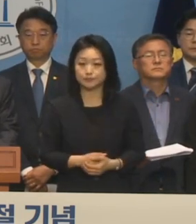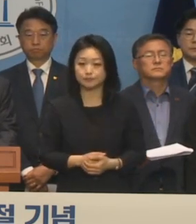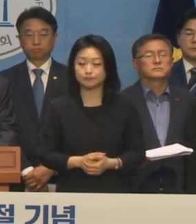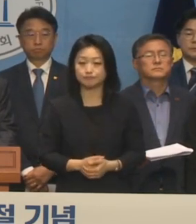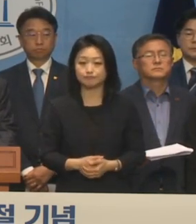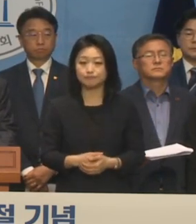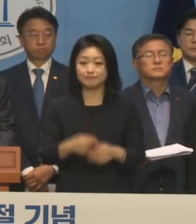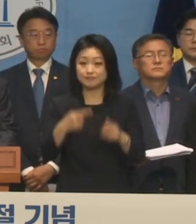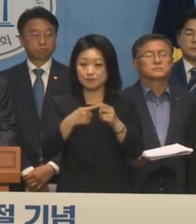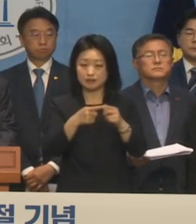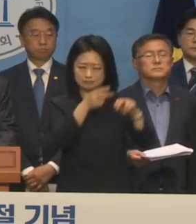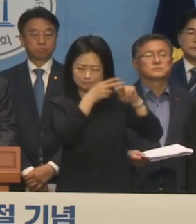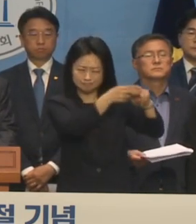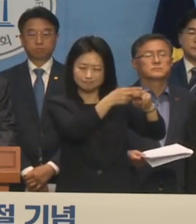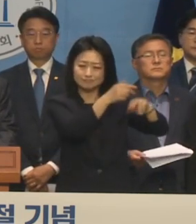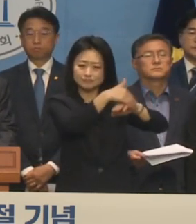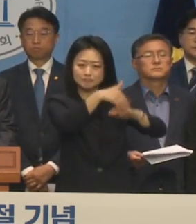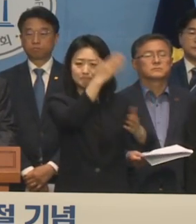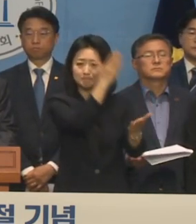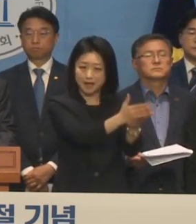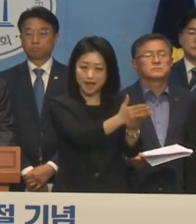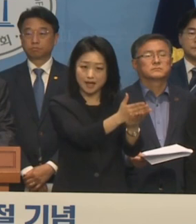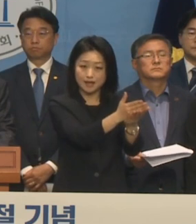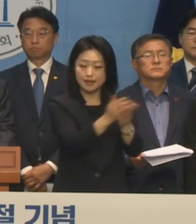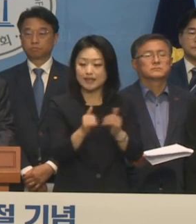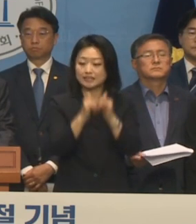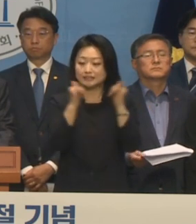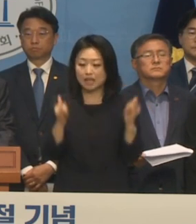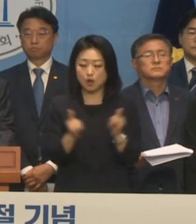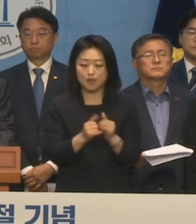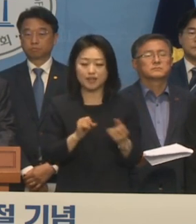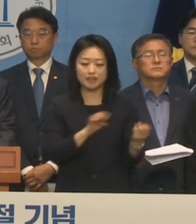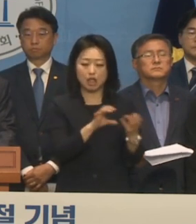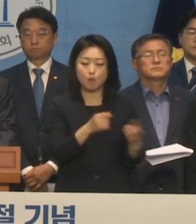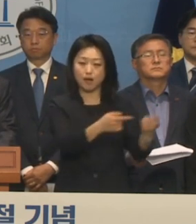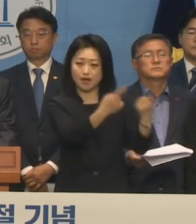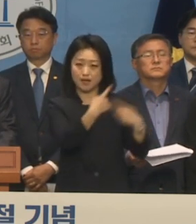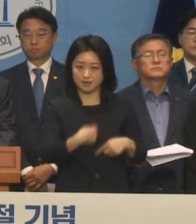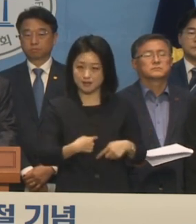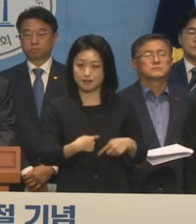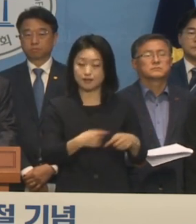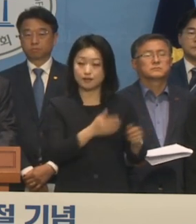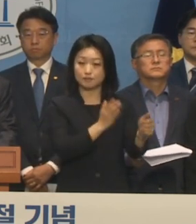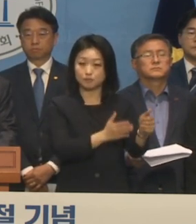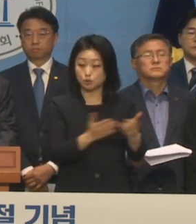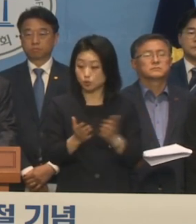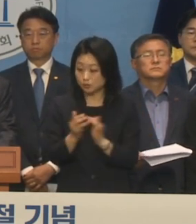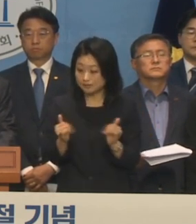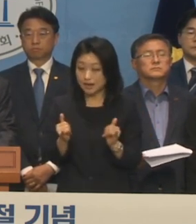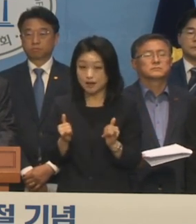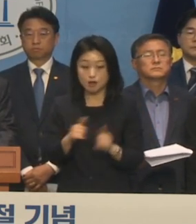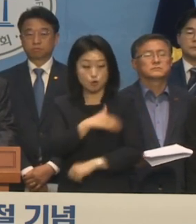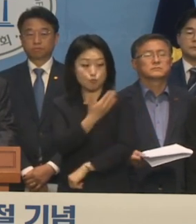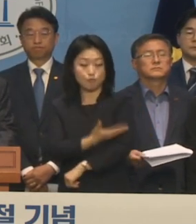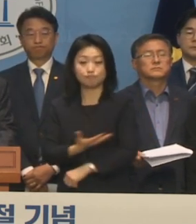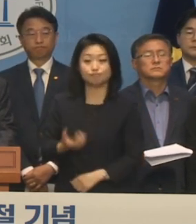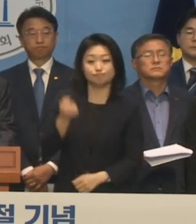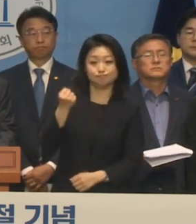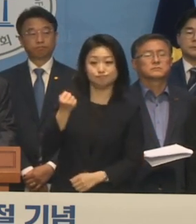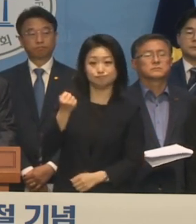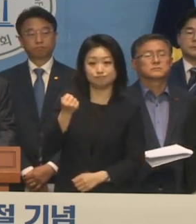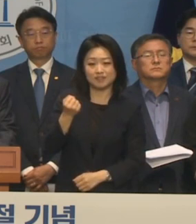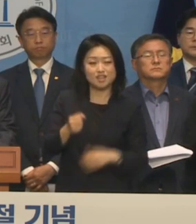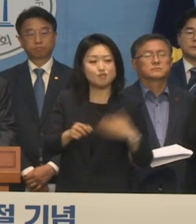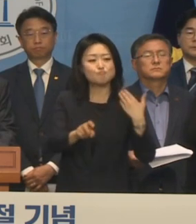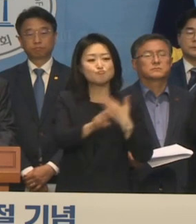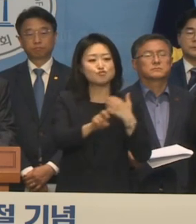첫째, 독단적인 정책 추진을 멈추고 사회적 대화에 나서야 합니다. 더 이상 노동자의 정당한 권리 행사를